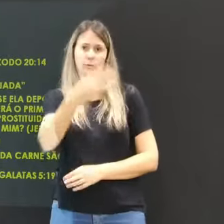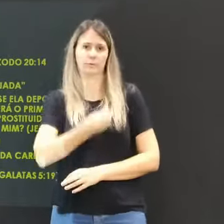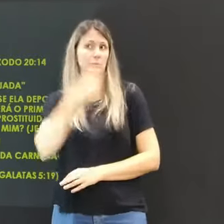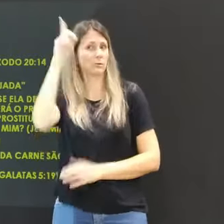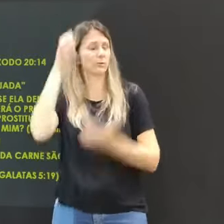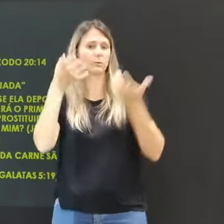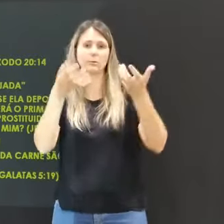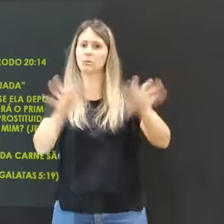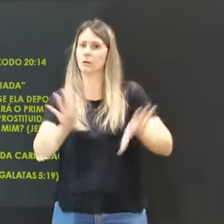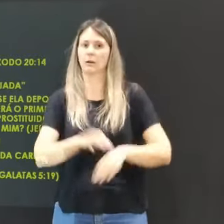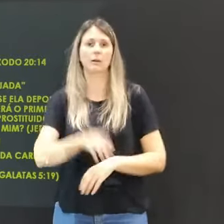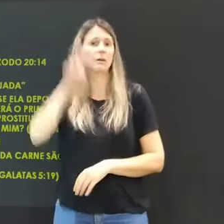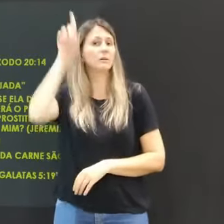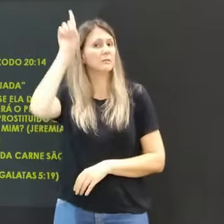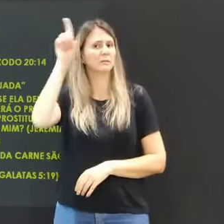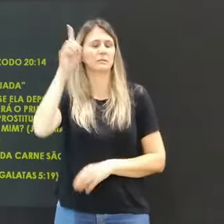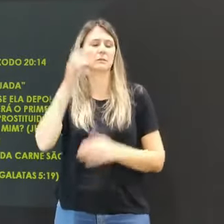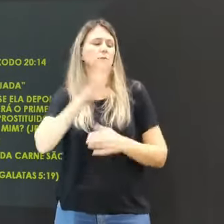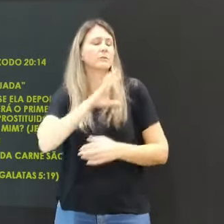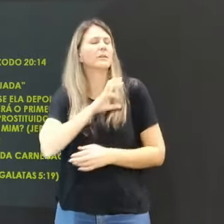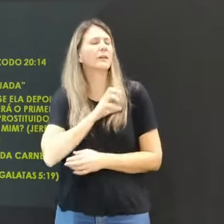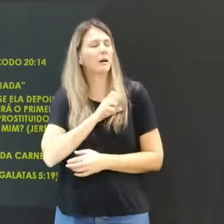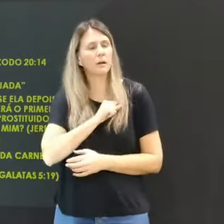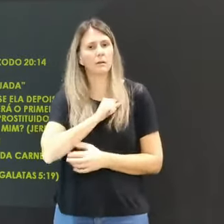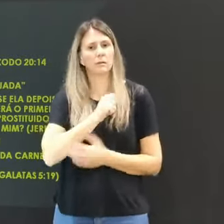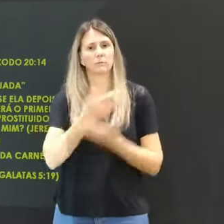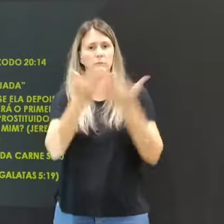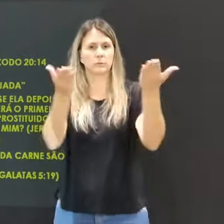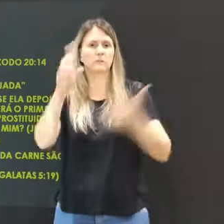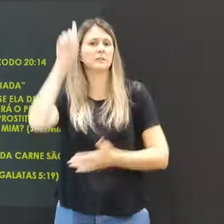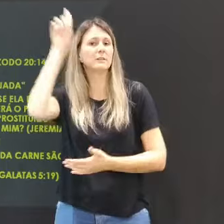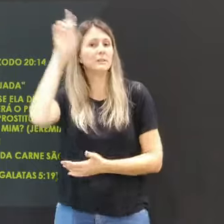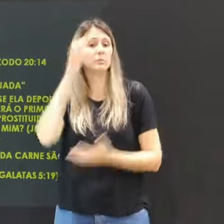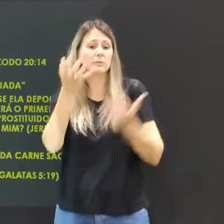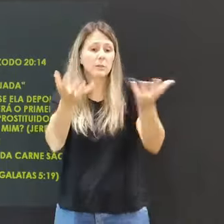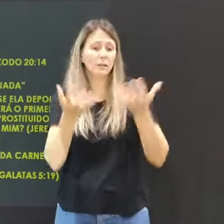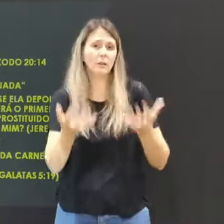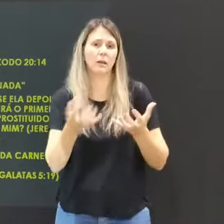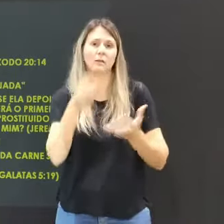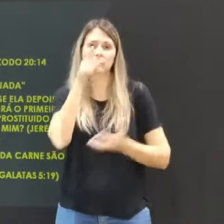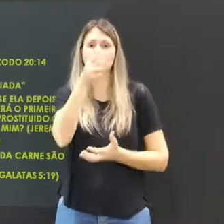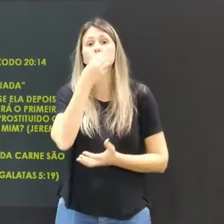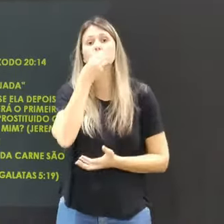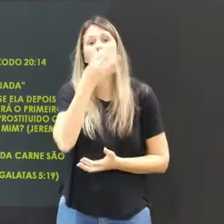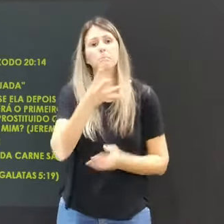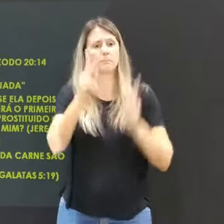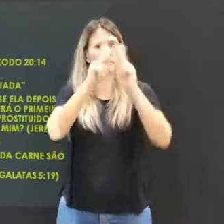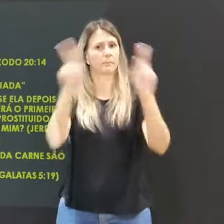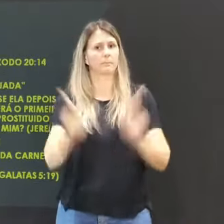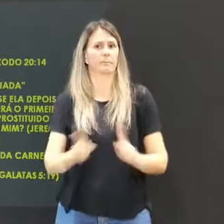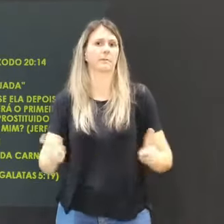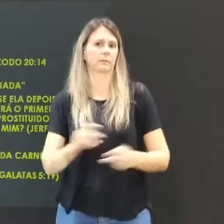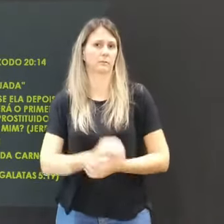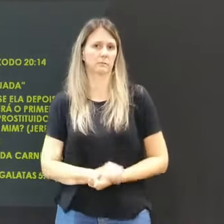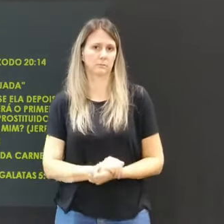sua vida. Deus não quer. Deus ama você. Deus quer que você tenha paz, que você